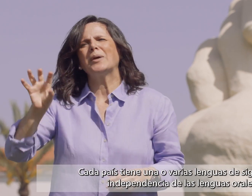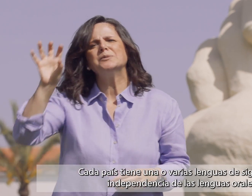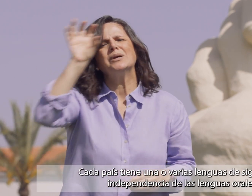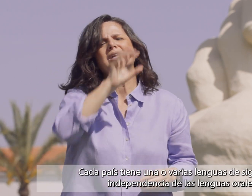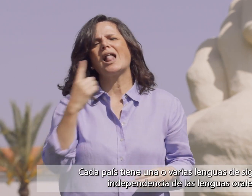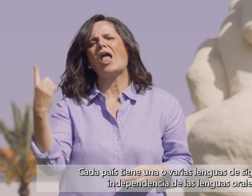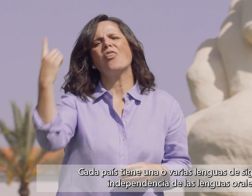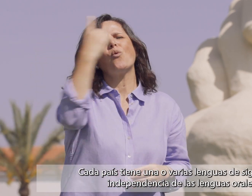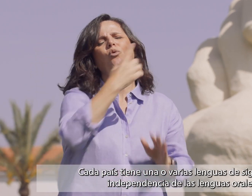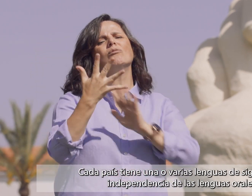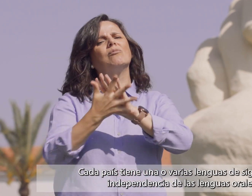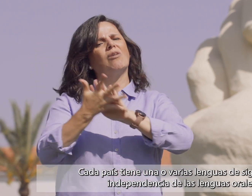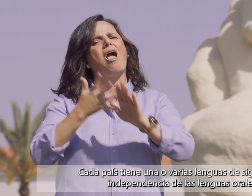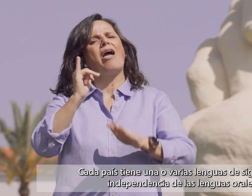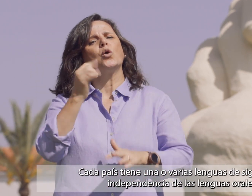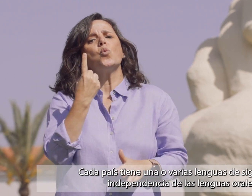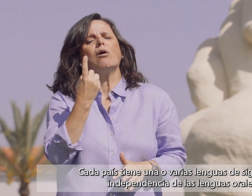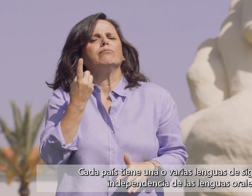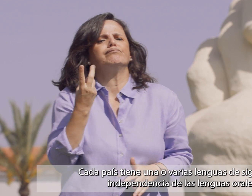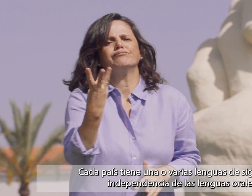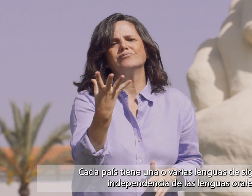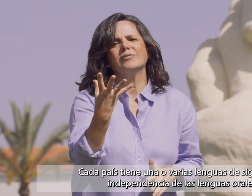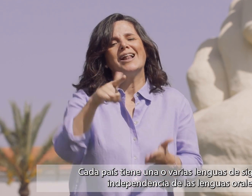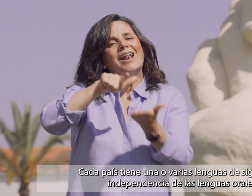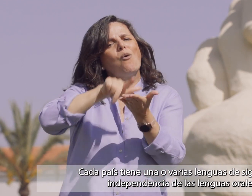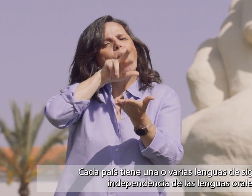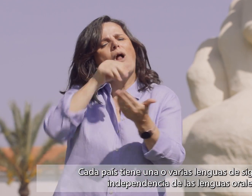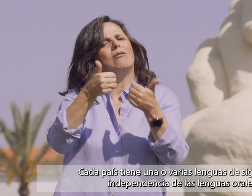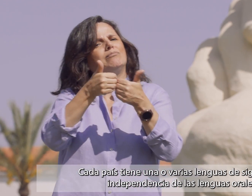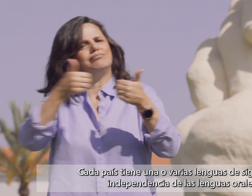tiene una o varias lenguas de signos, con independencia de las lenguas orales.